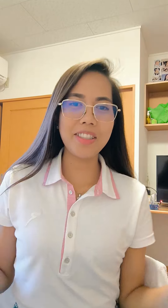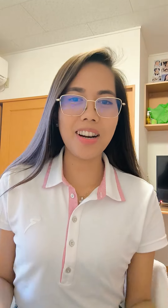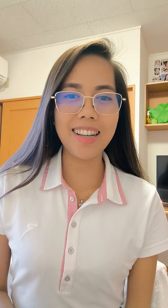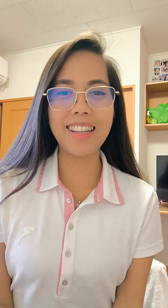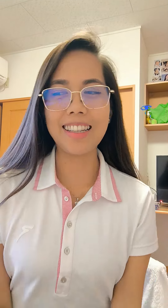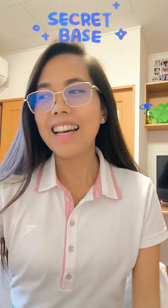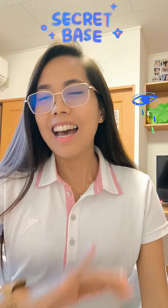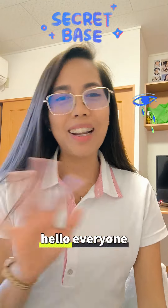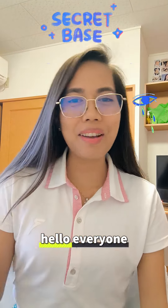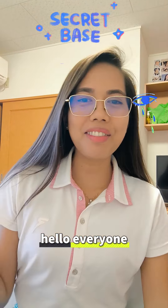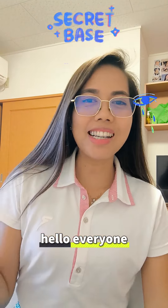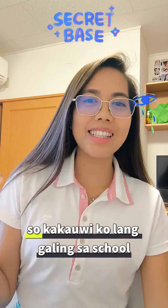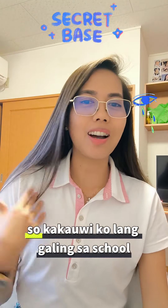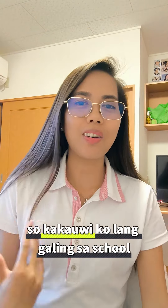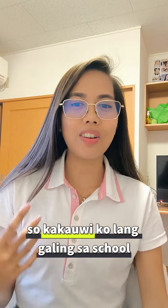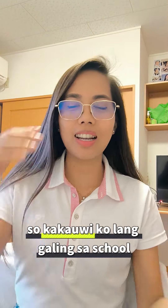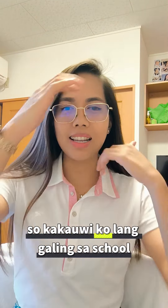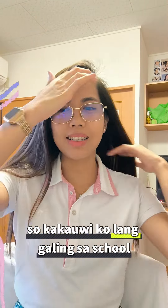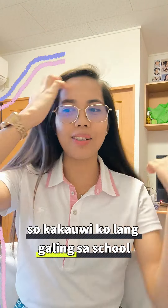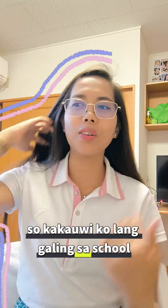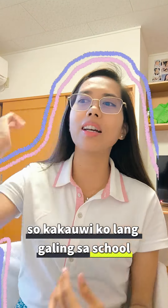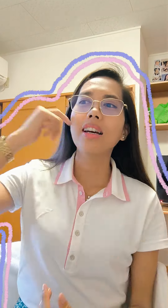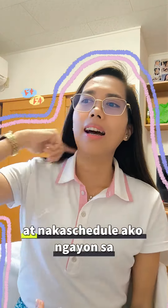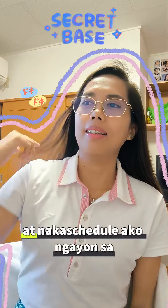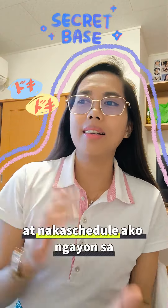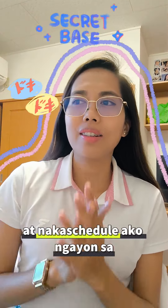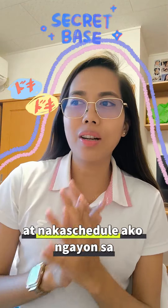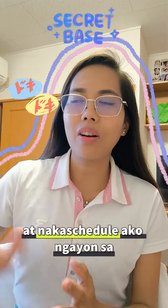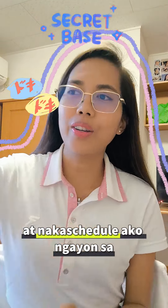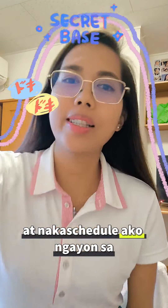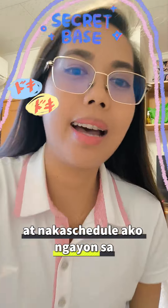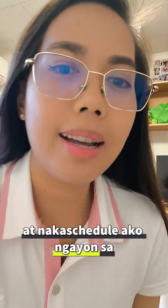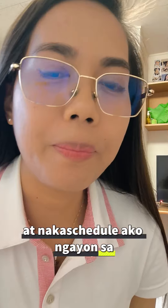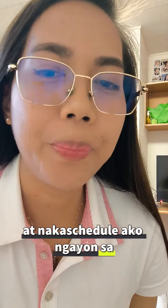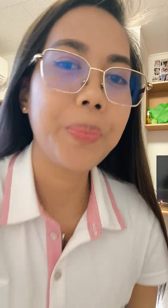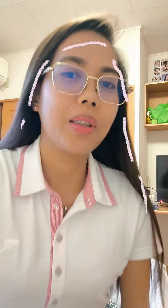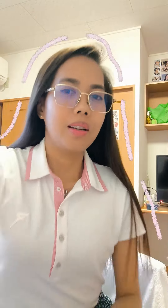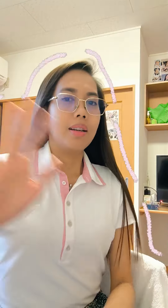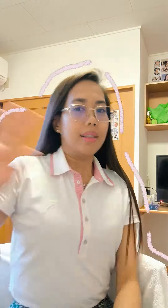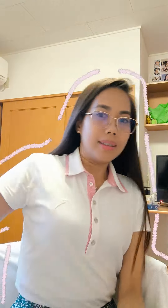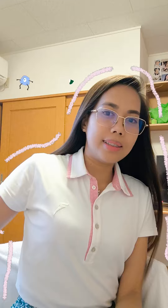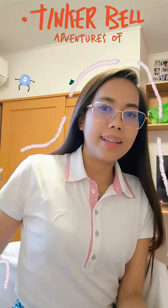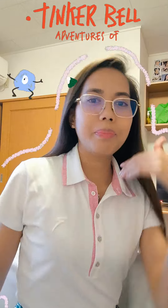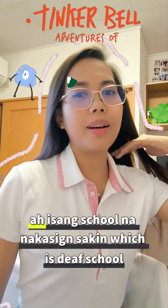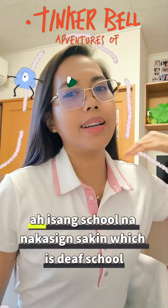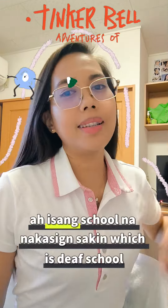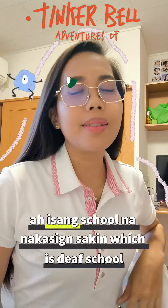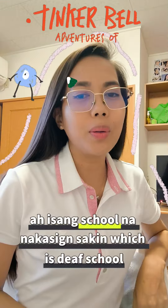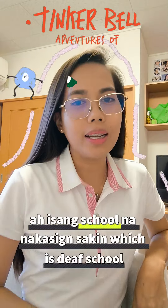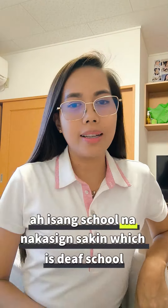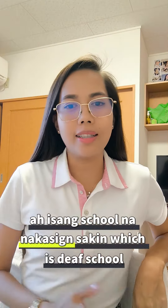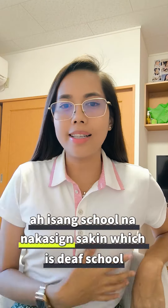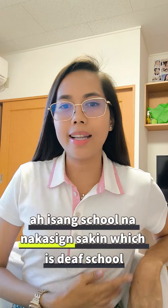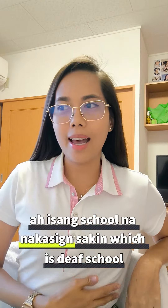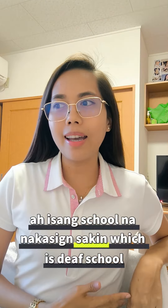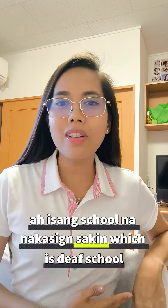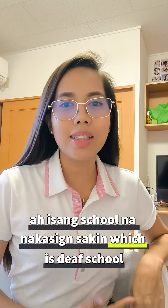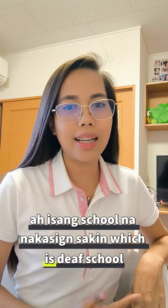konnichiwa. Hello everyone. So, kakauwi ko lang galing sa school. At nakaschedule ako ngayon sa isang school na nakasign sa akin, which is ADAP